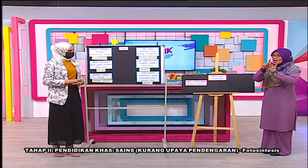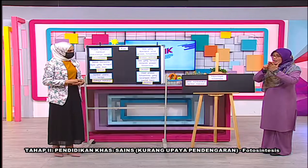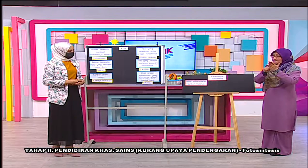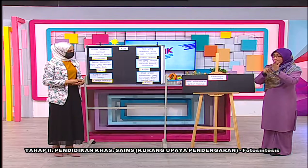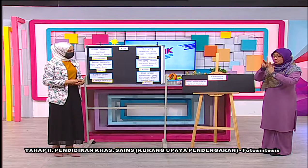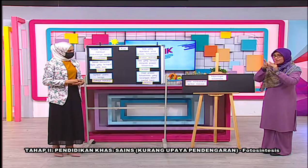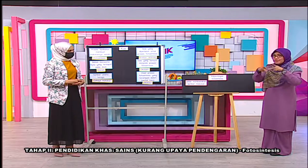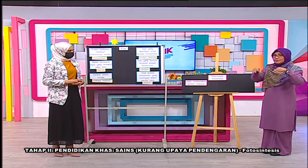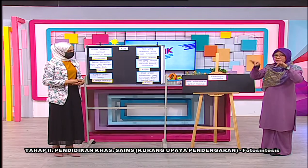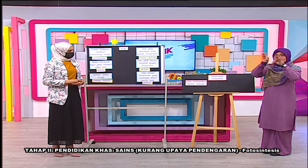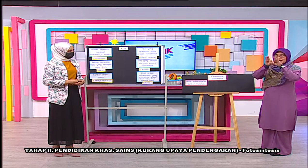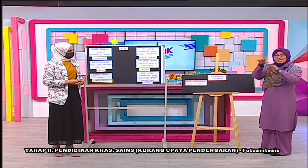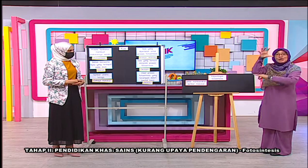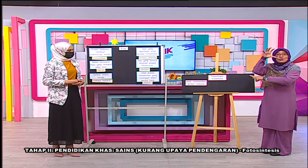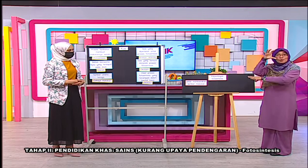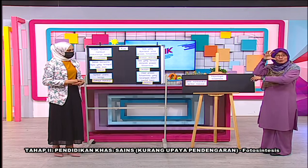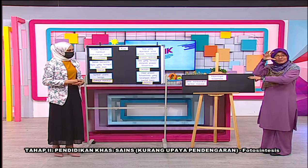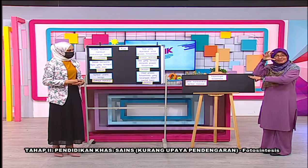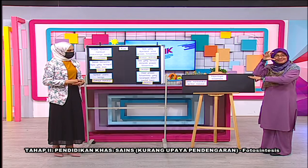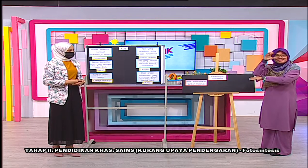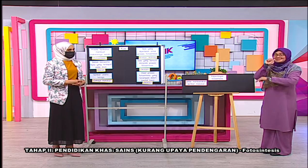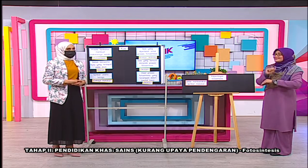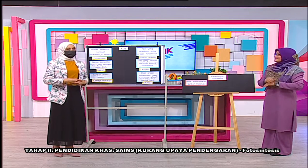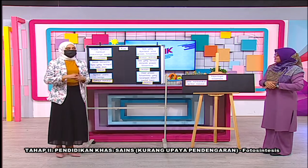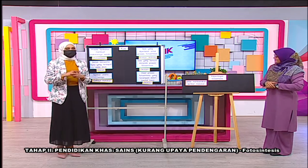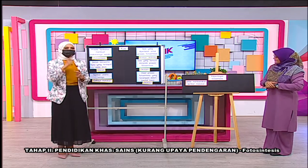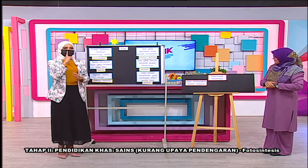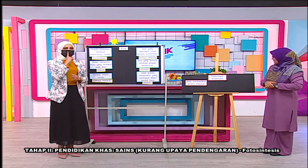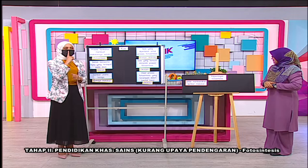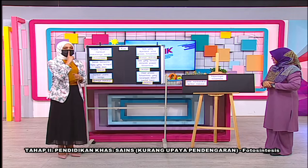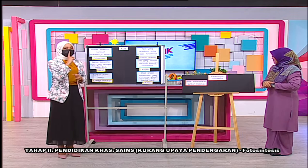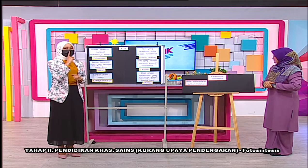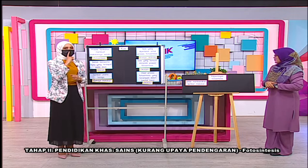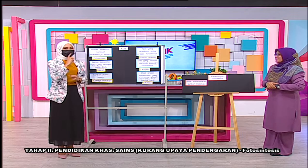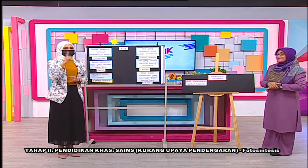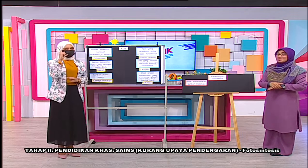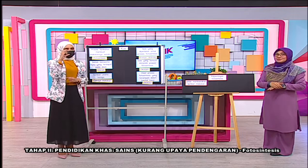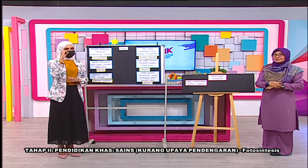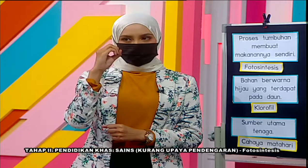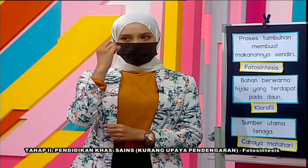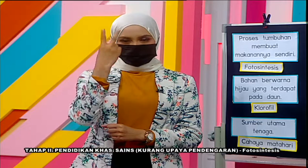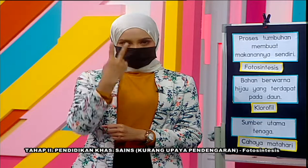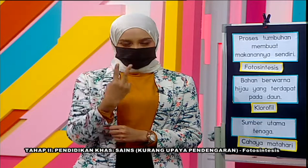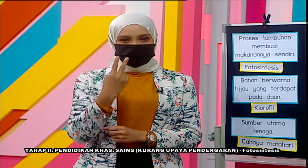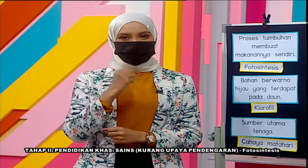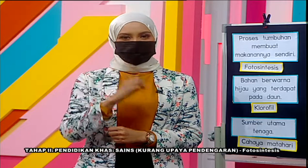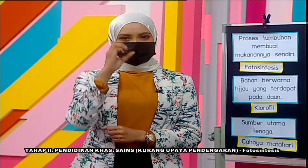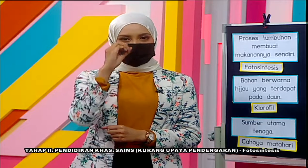Apa kepentingan fotosintesis Um sebab tadi ada gas karbondioksida dan juga